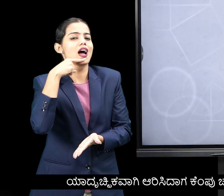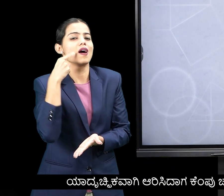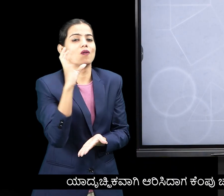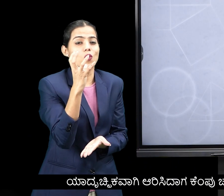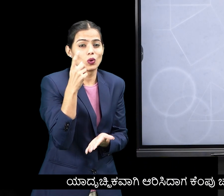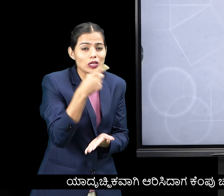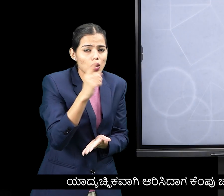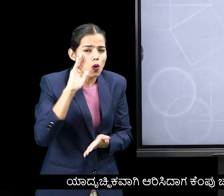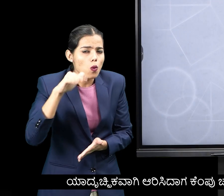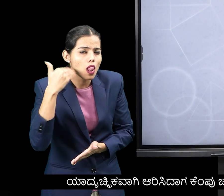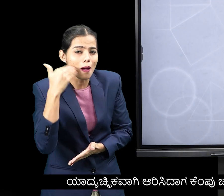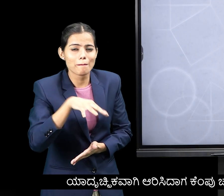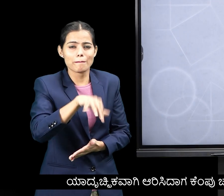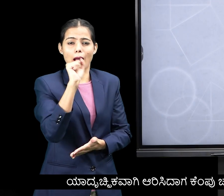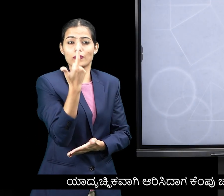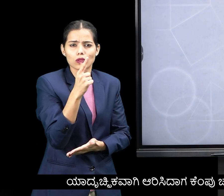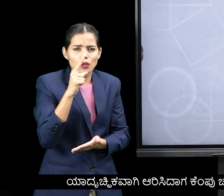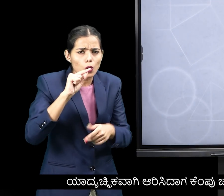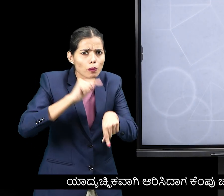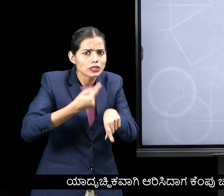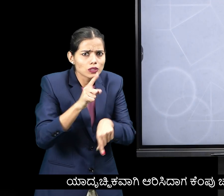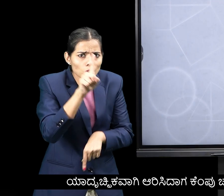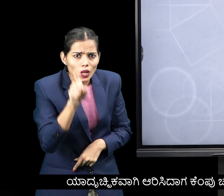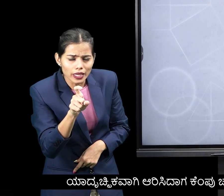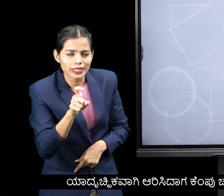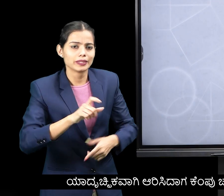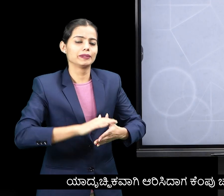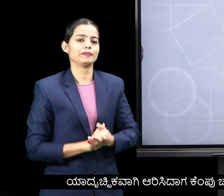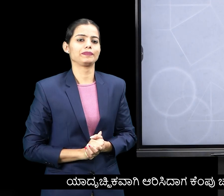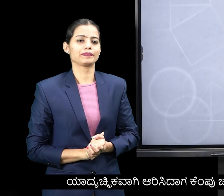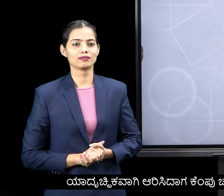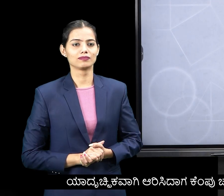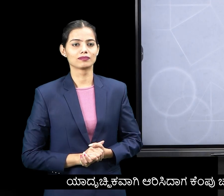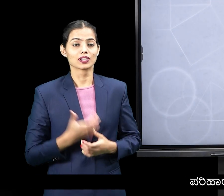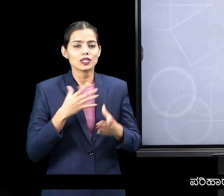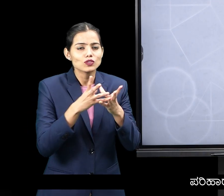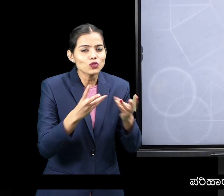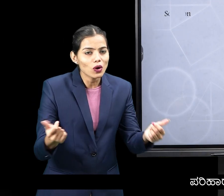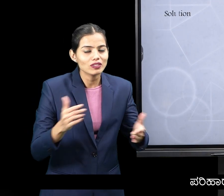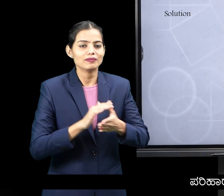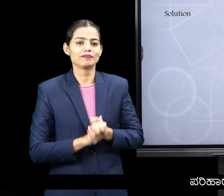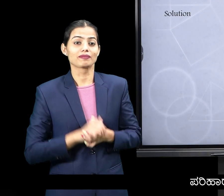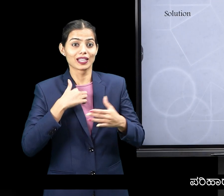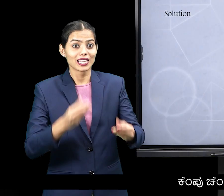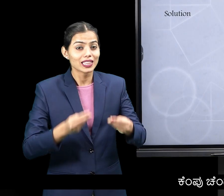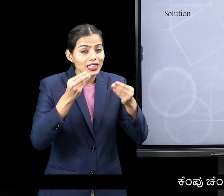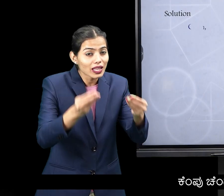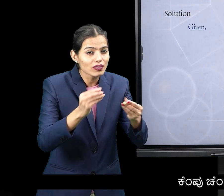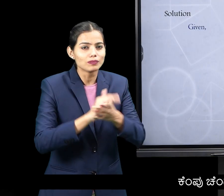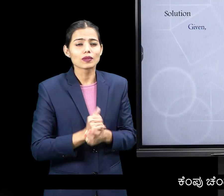ಯಾದೃಚ್ಛಿಕವಾಗಿ ಆರಿಸಿದ ಕೆಂಪು ಚೆಂಡನ್ನ ಪಡೆಯುವ ಸಂಭವನೀಯತೆ ಏನು? ಪರಿಹಾರ ಹೀಗ್ ನೀಡಲಾಗಿದೆ. ಕೆಂಪು ಚೆಂಡುಗಳ